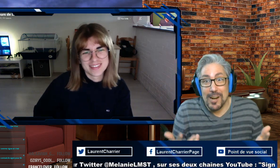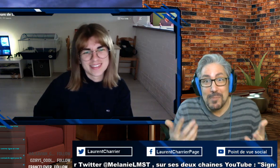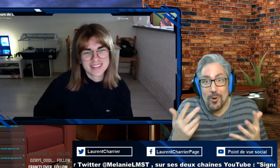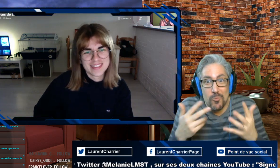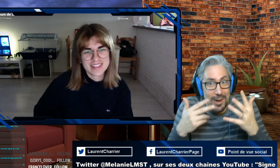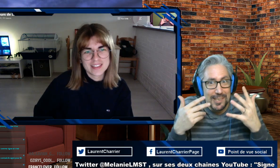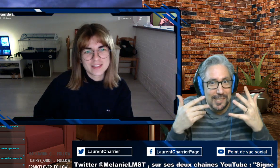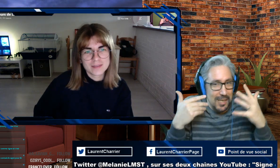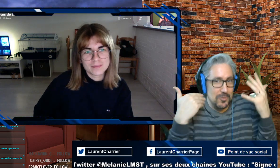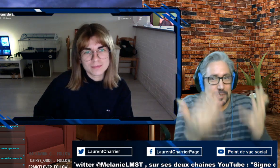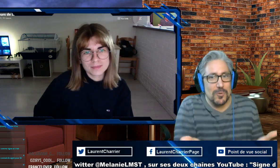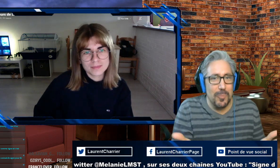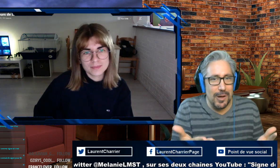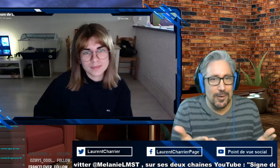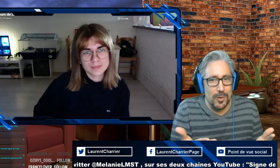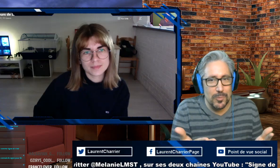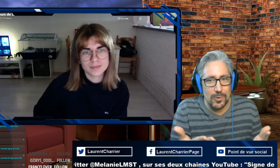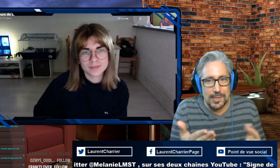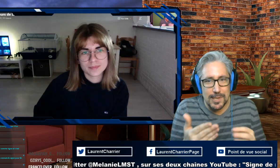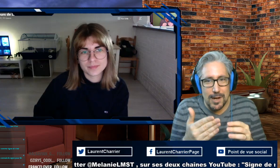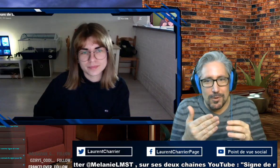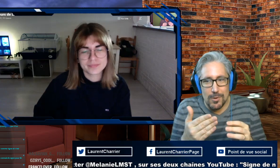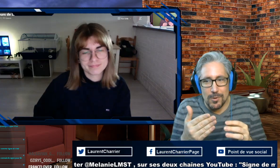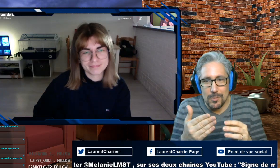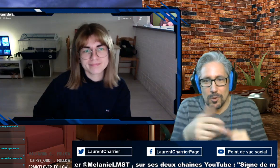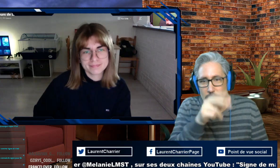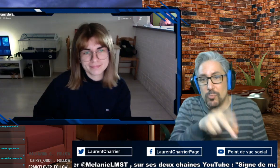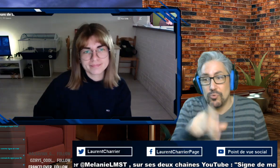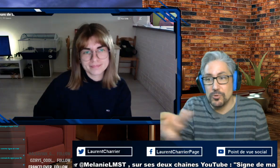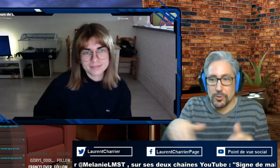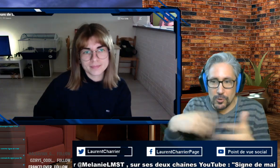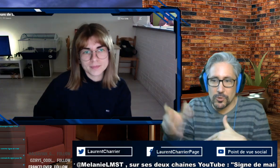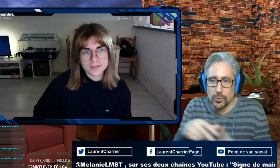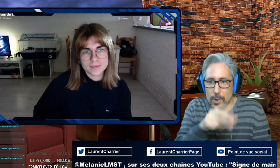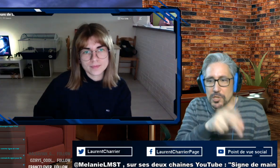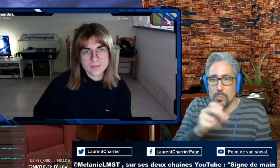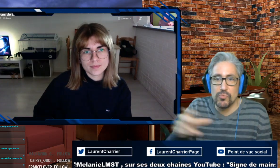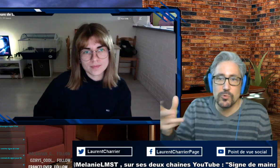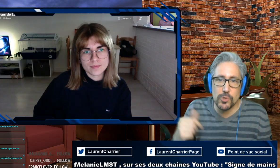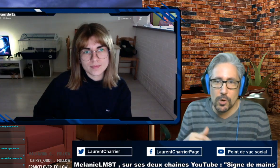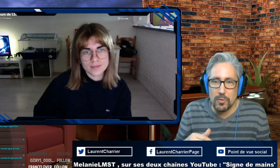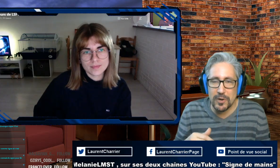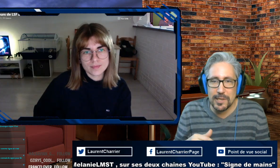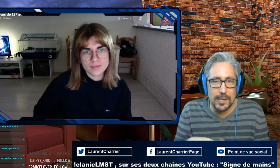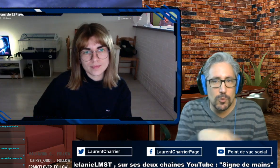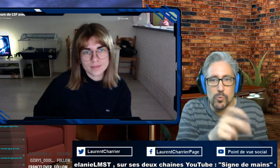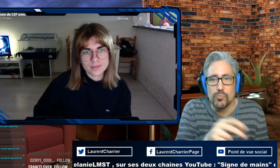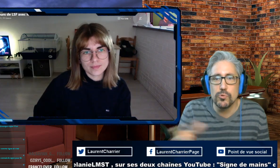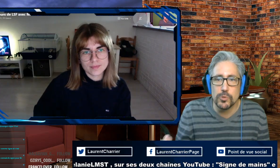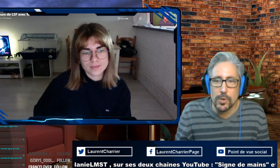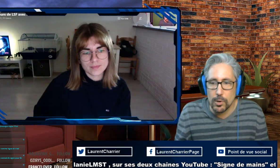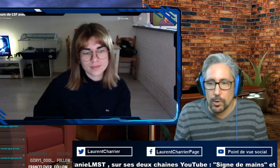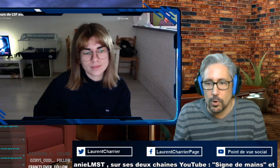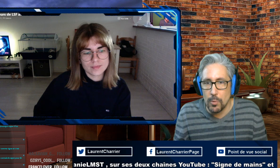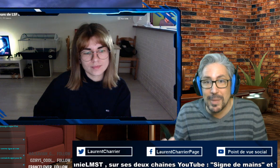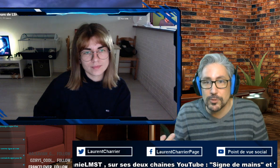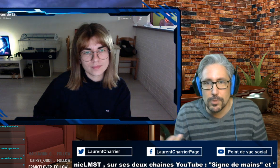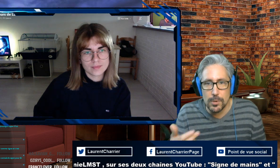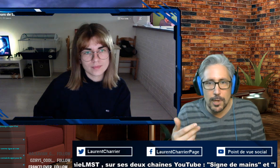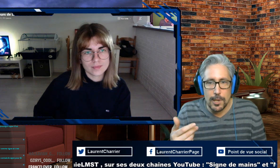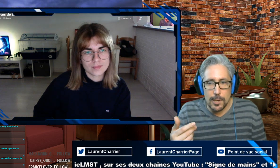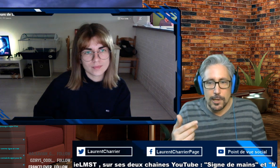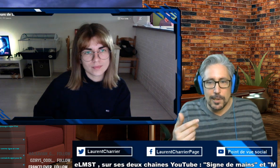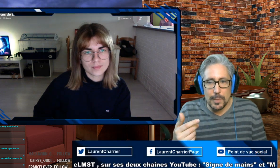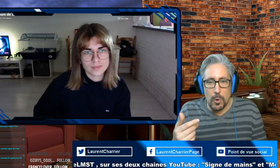Parce que voilà, mais au moins ils savent de qui on parle. Comme quand il y a plusieurs dans notre entourage, il y a plusieurs Frédéric ou plusieurs